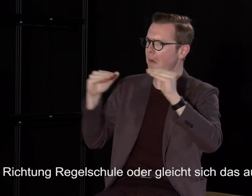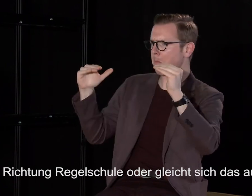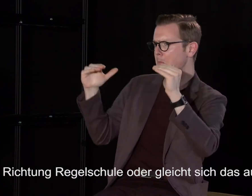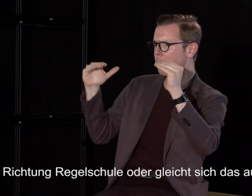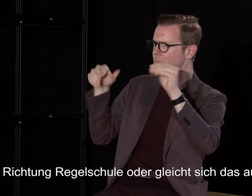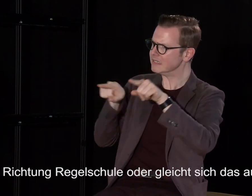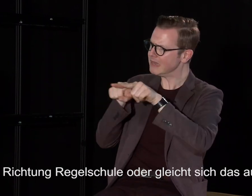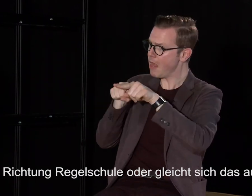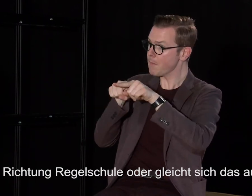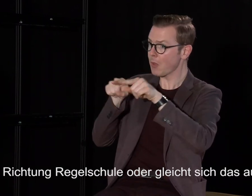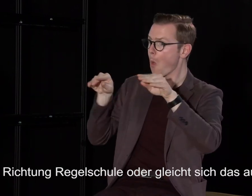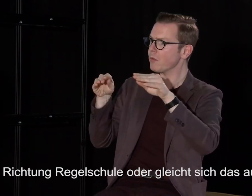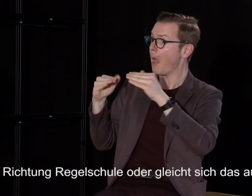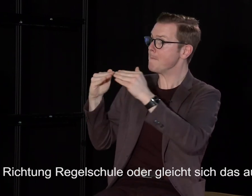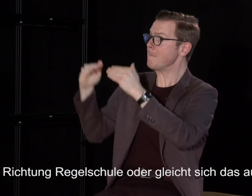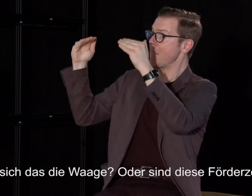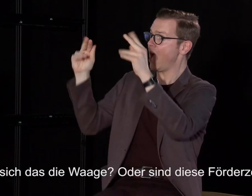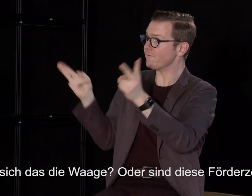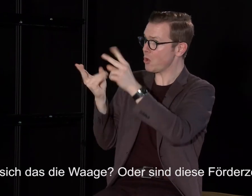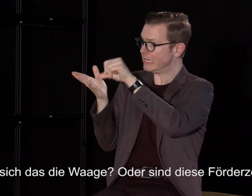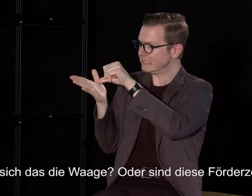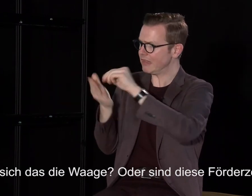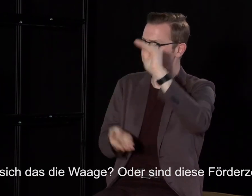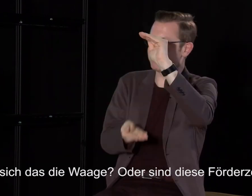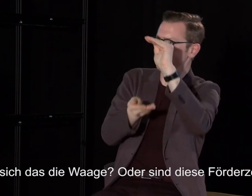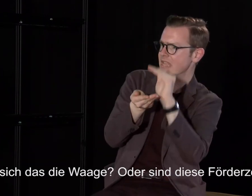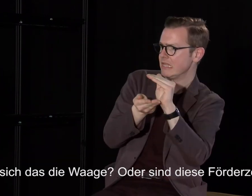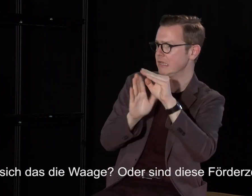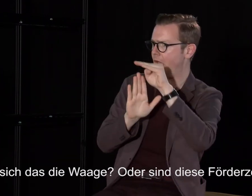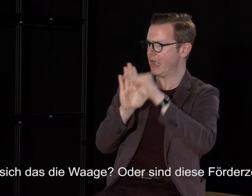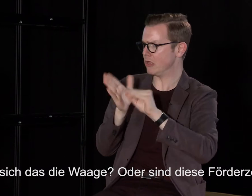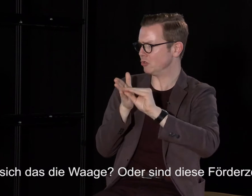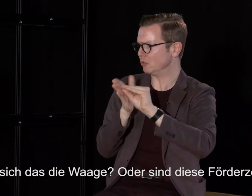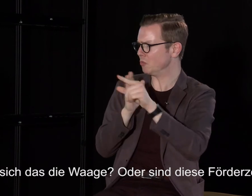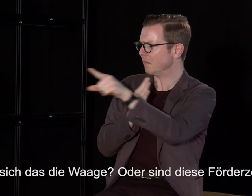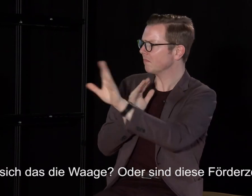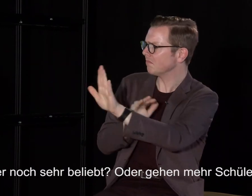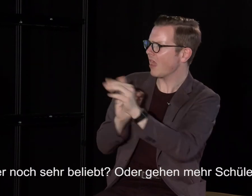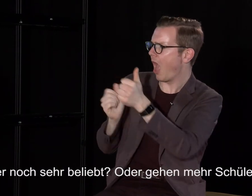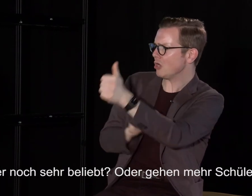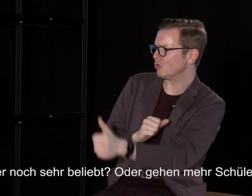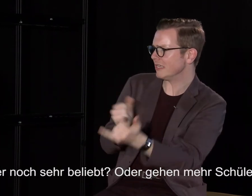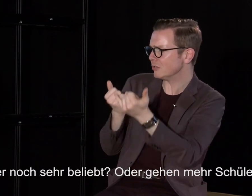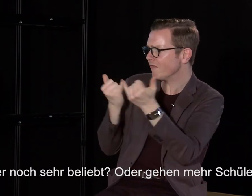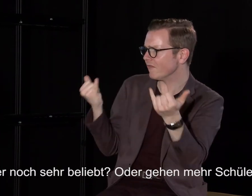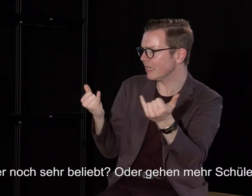Regelschule oder gleicht sich das aus? Hält sich das die Waage oder sind diese Förderzentren irgendwie immer noch sehr beliebt?